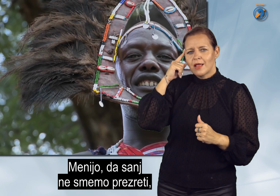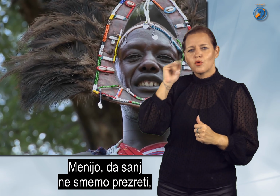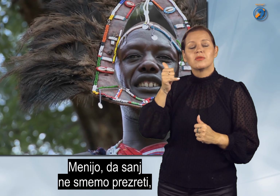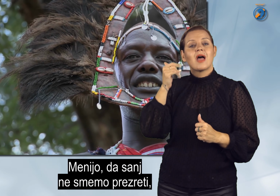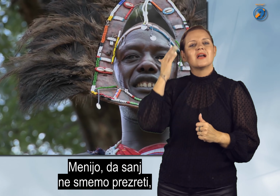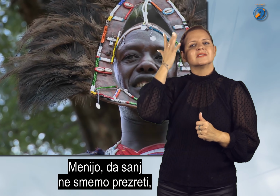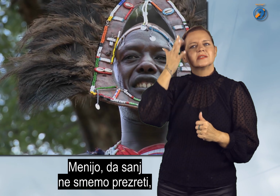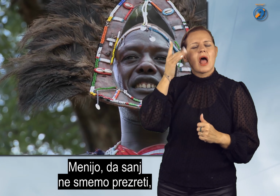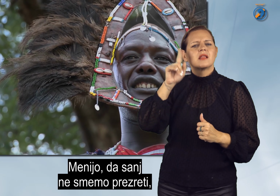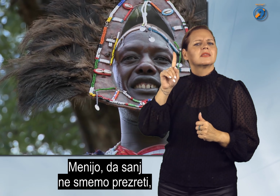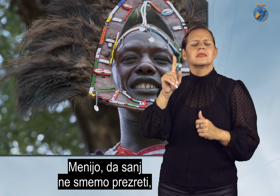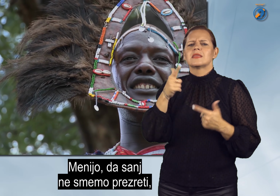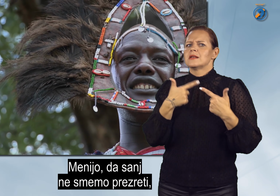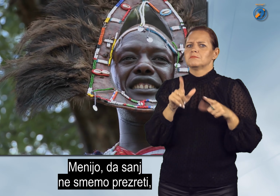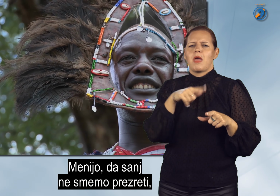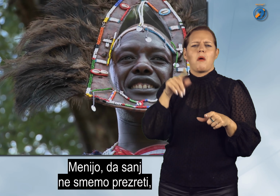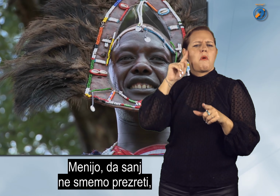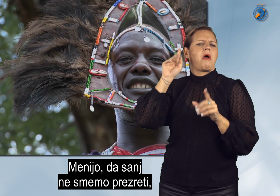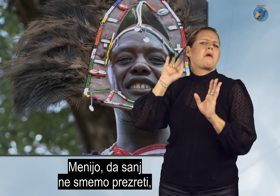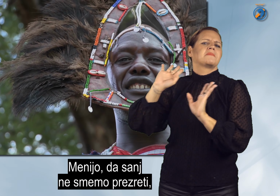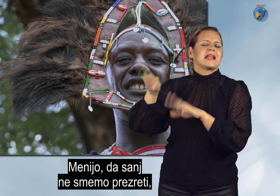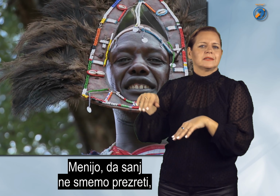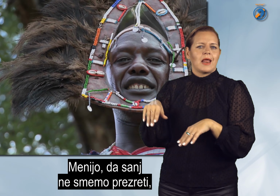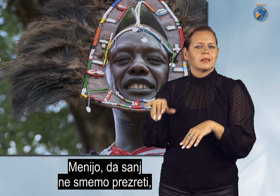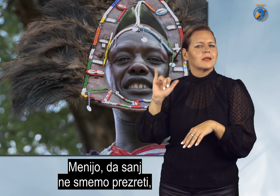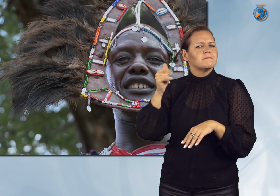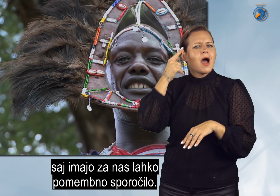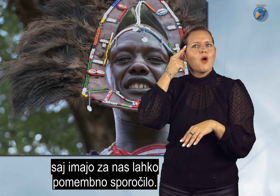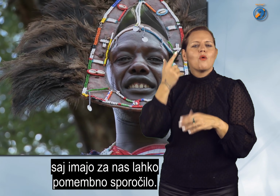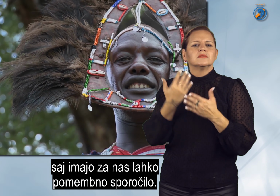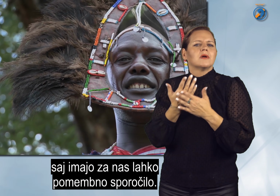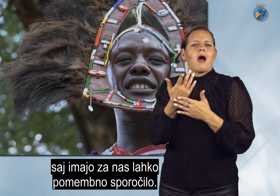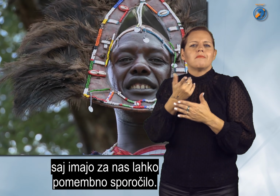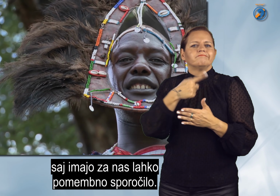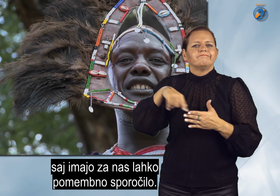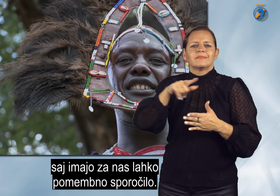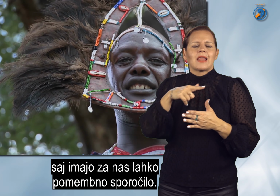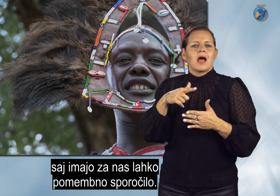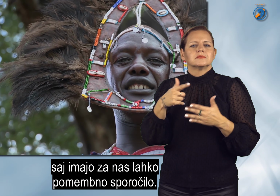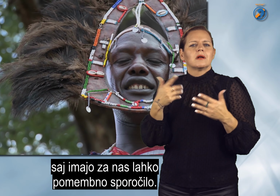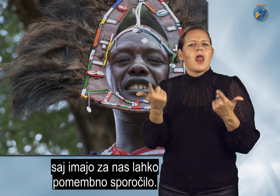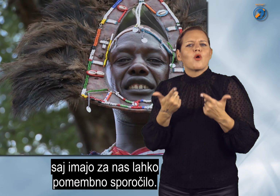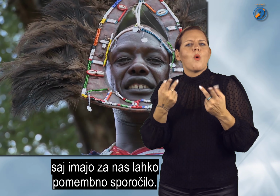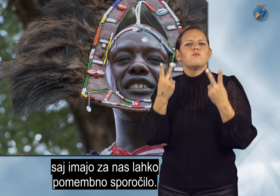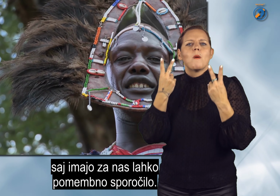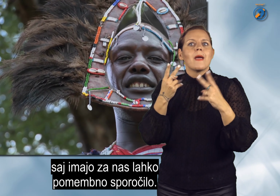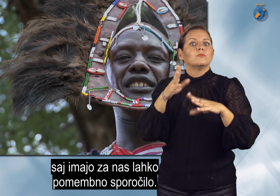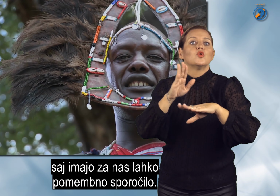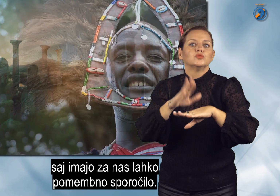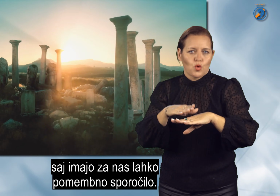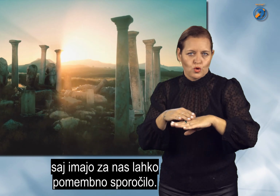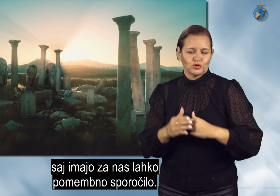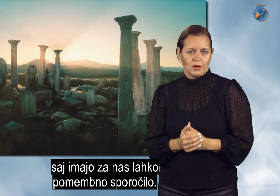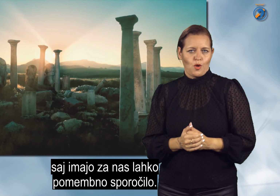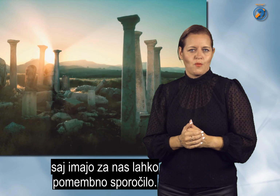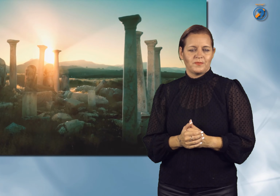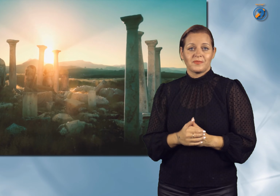Menijo, da sanj ne smemo prezreti, saj imajo za nas lahko pomembno sporočilo.